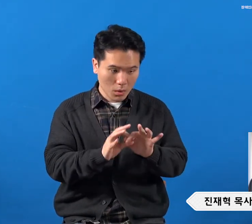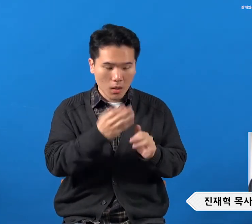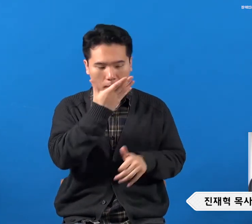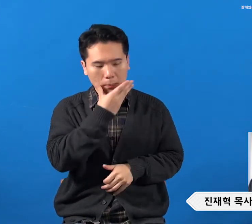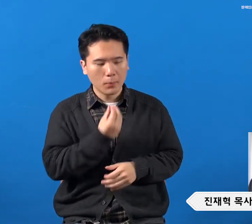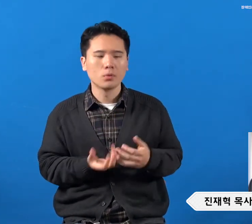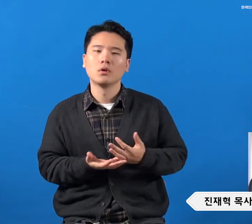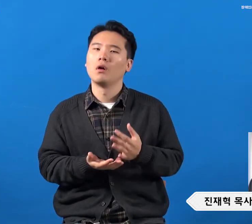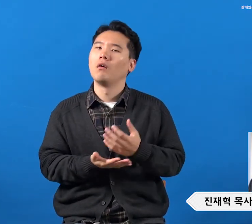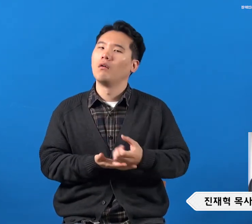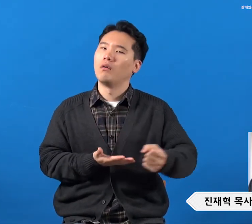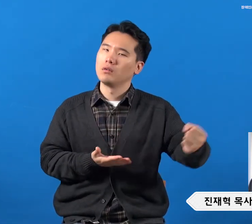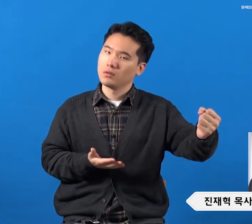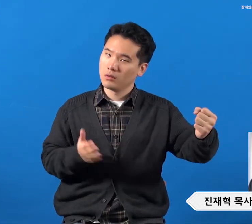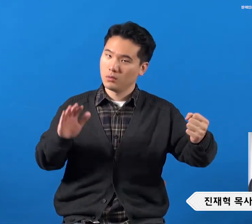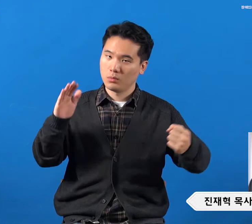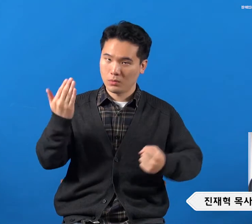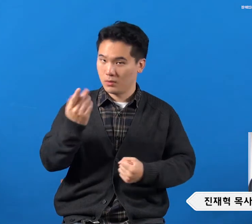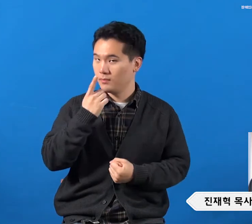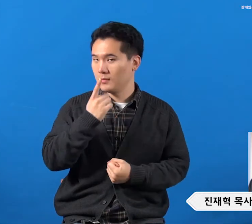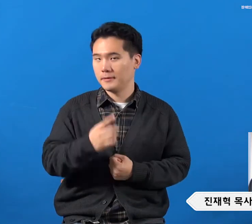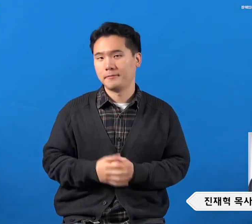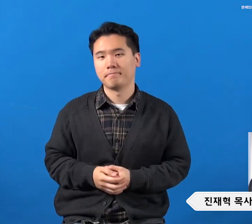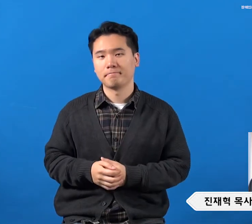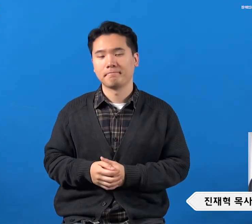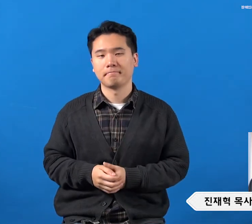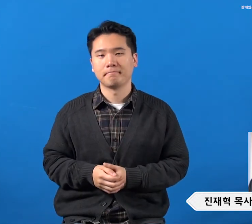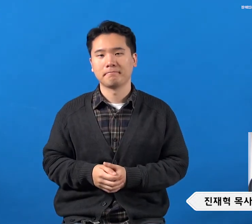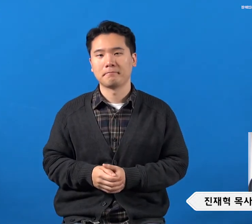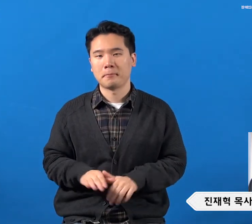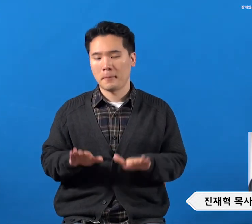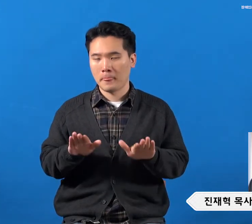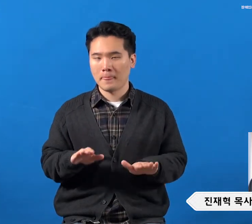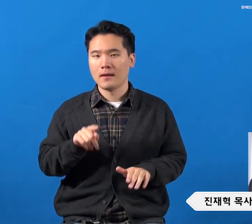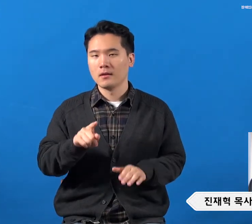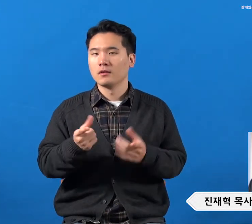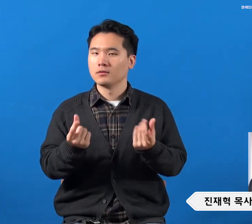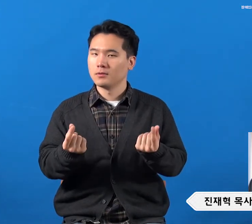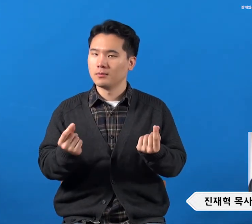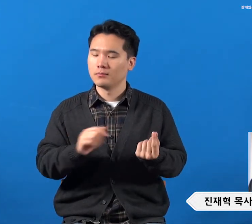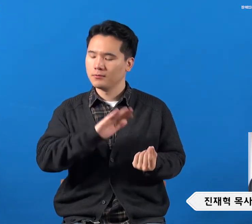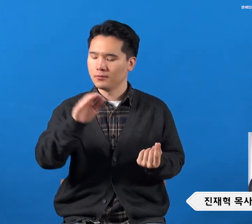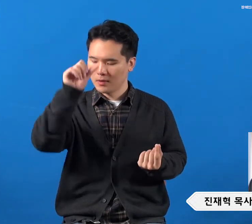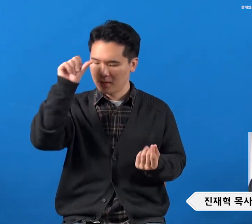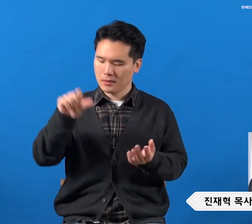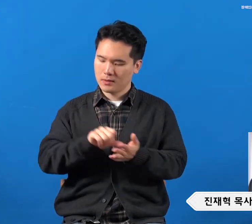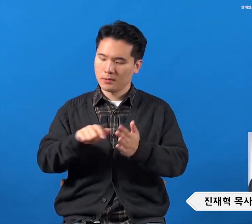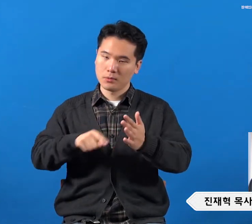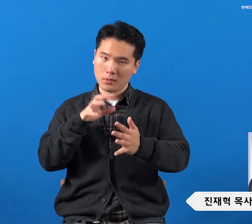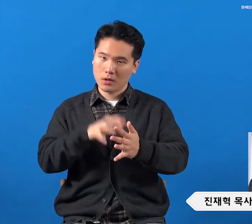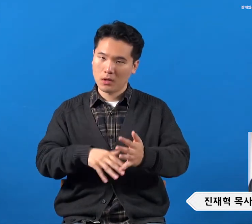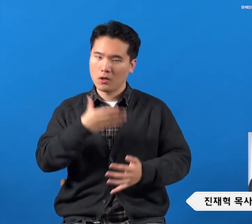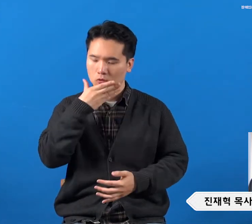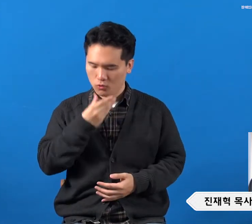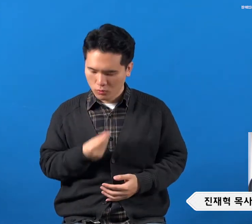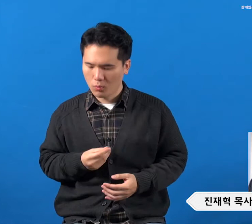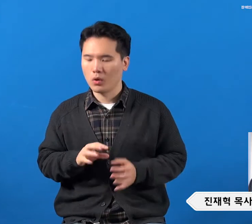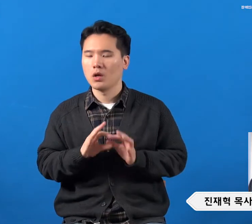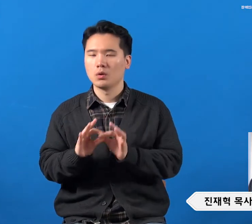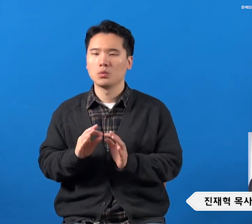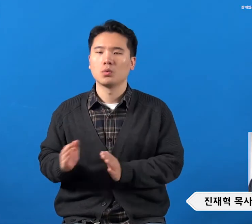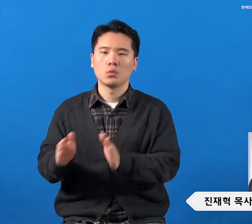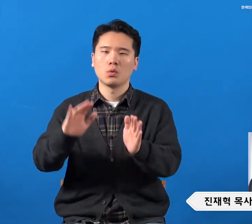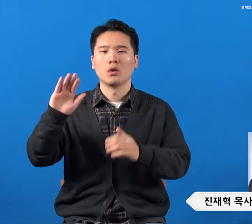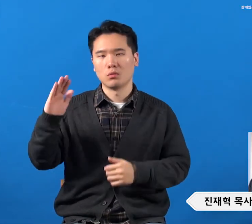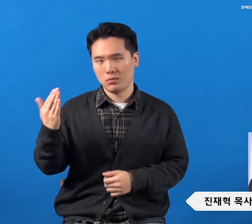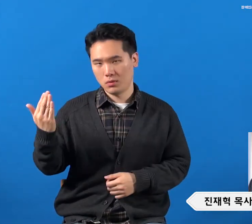말미암아 복을 얻을 것이니라. 그렇습니다. 오늘 그렇게 우리의 삶 속에 축복의 통로가 되는